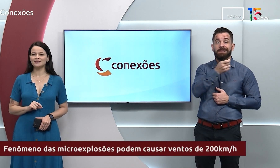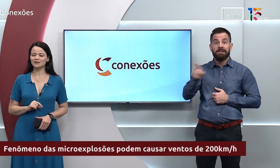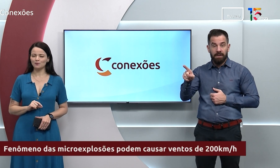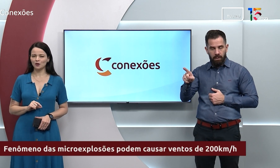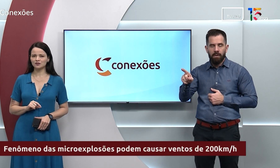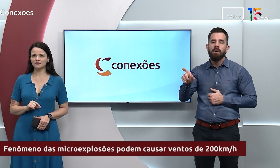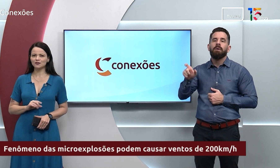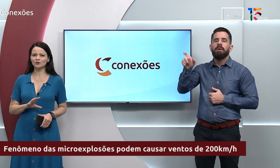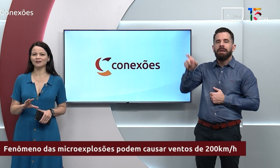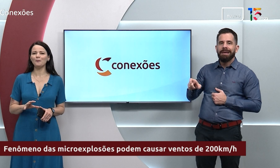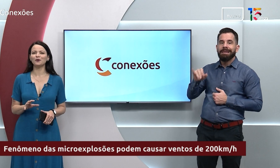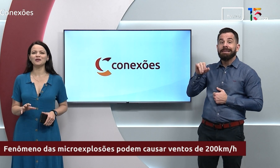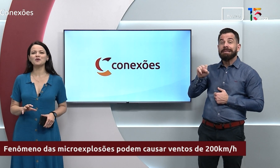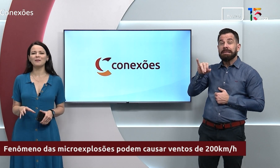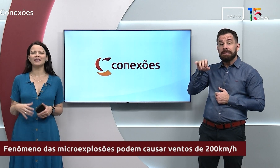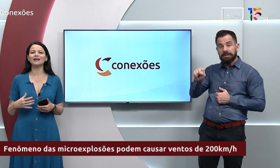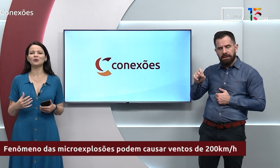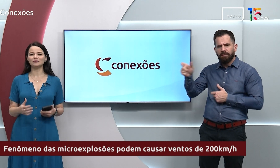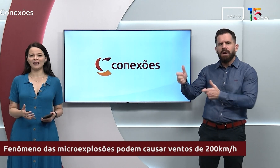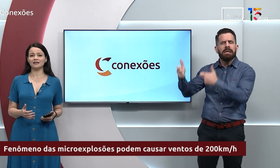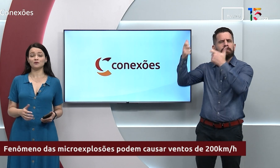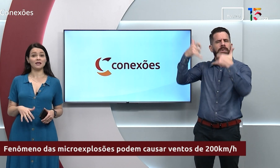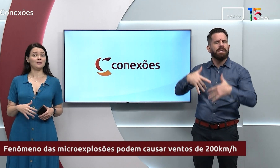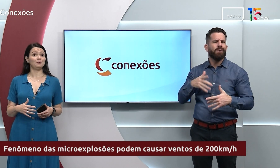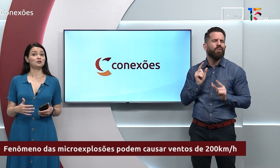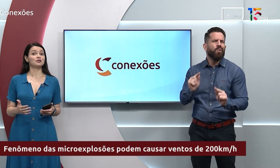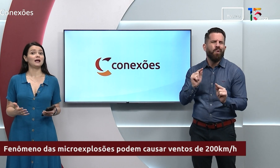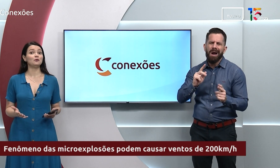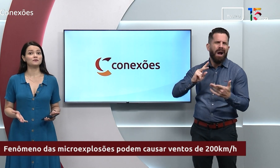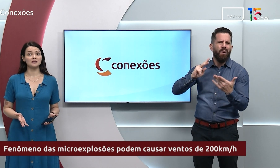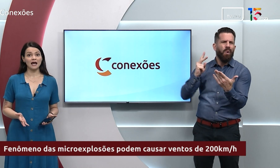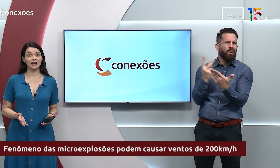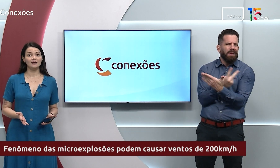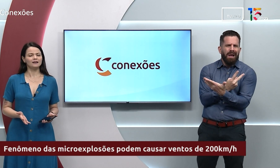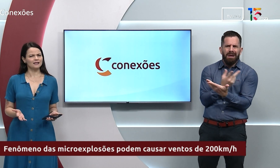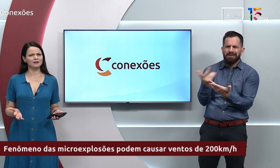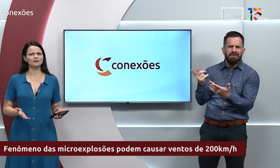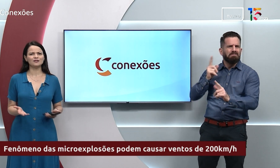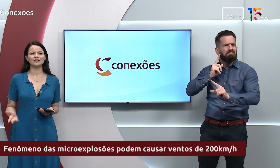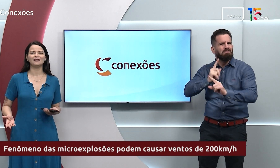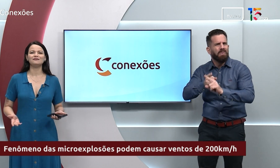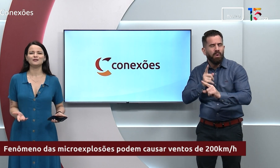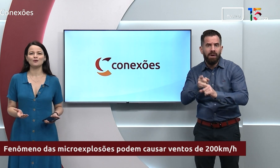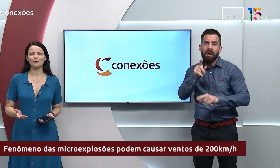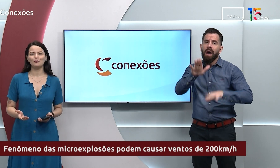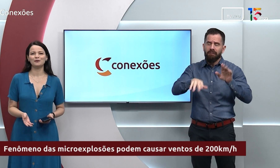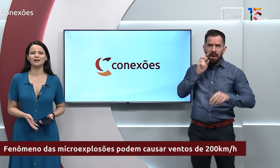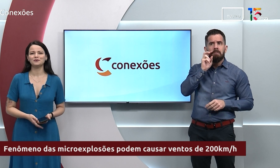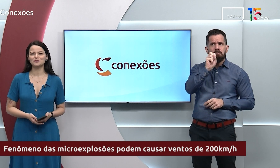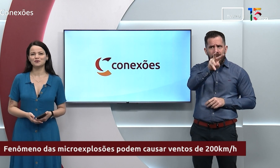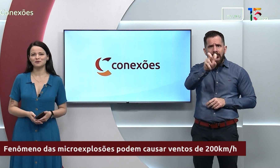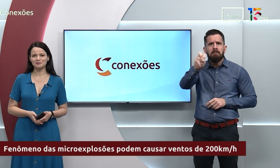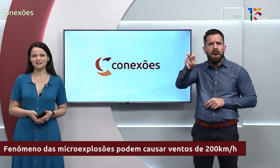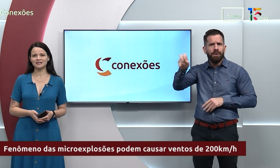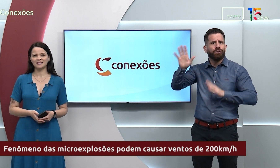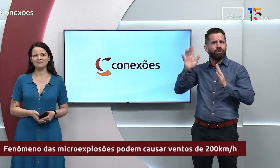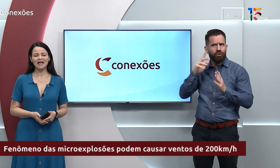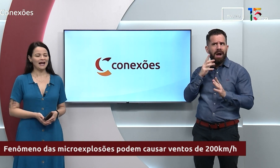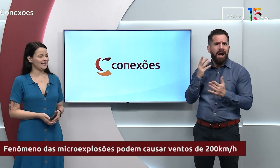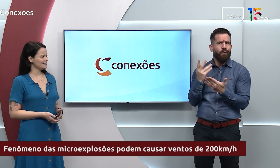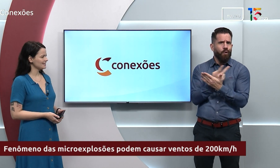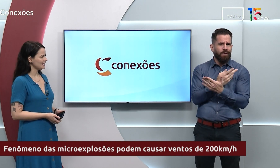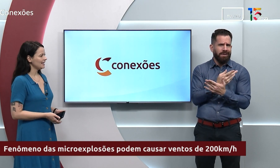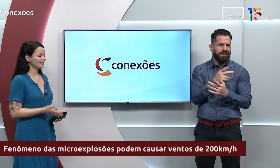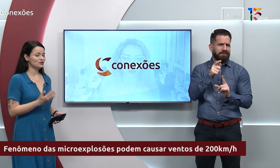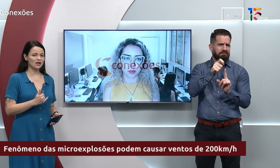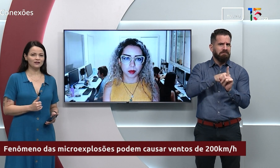jornalismo, Isis Borges, vai te contar um pouquinho como é que ele acontece, o que ele pode causar. Quem sabe até você já tenha visto algum por aí nos últimos meses, né?